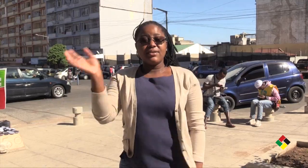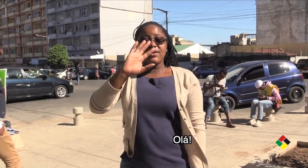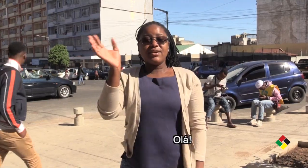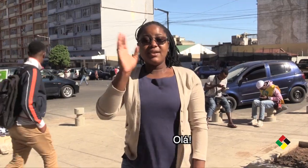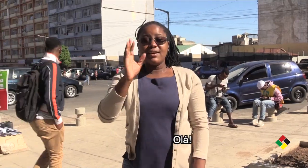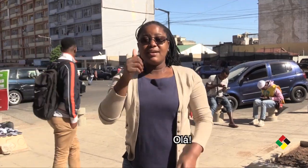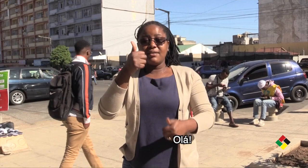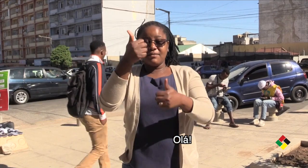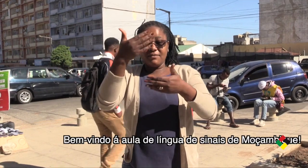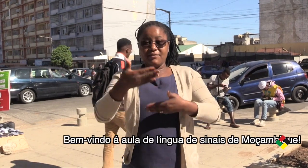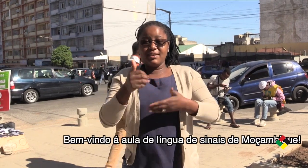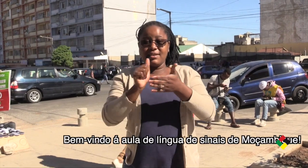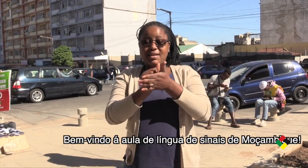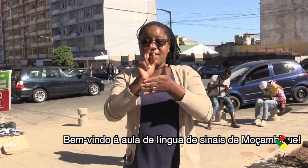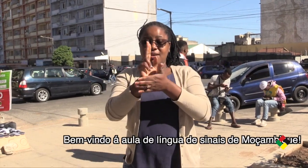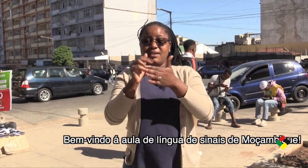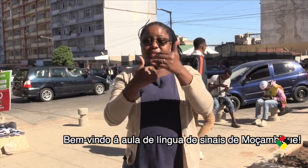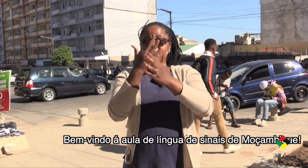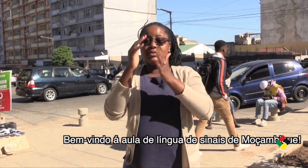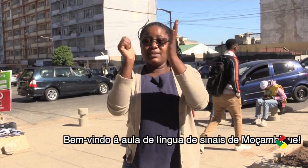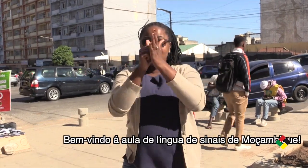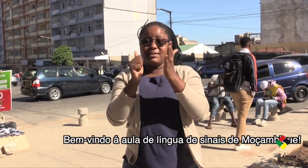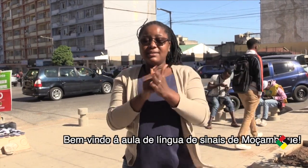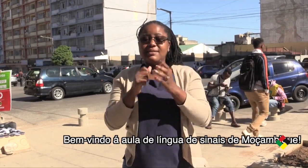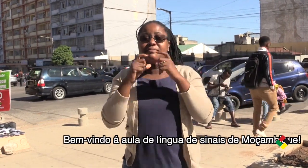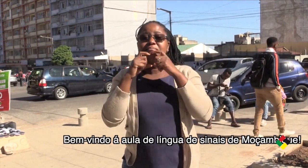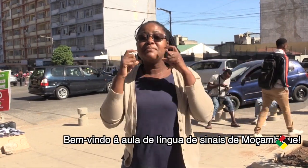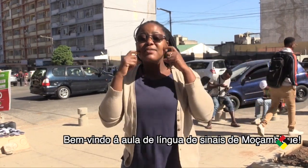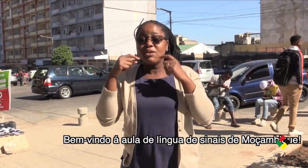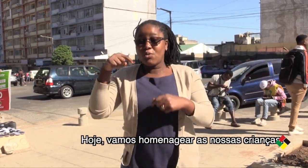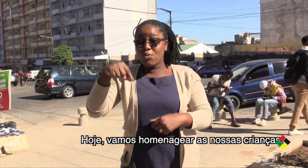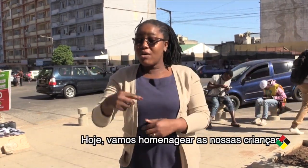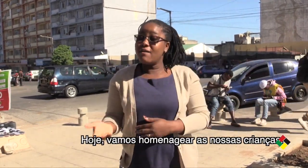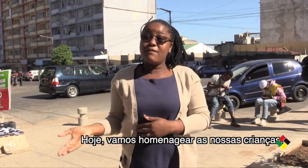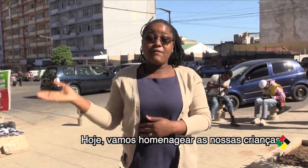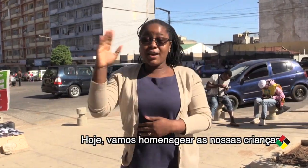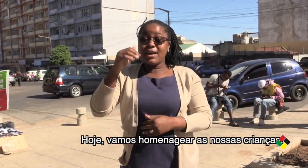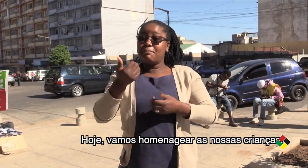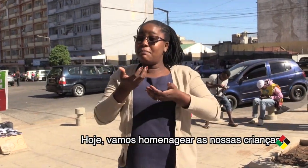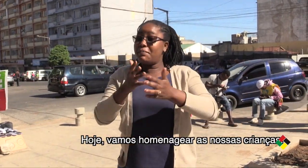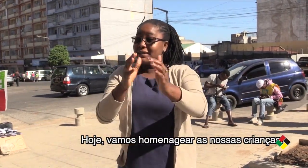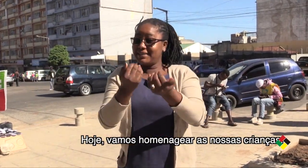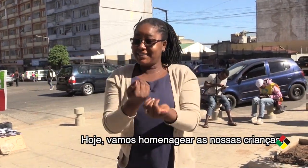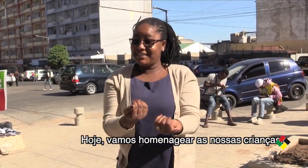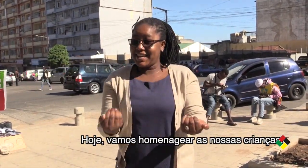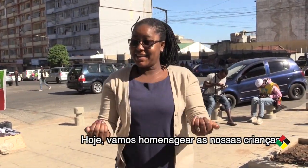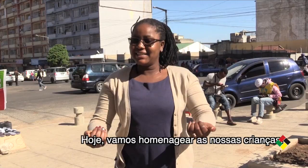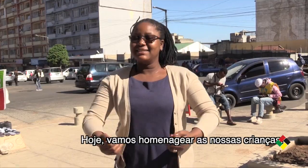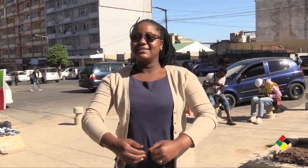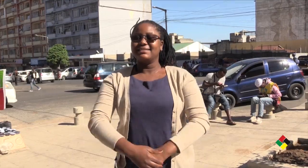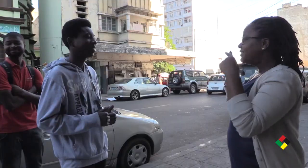Olá, bem-vindo à aula de Língua de Sinais de Moçambique. Hoje vamos homenagear as nossas crianças.